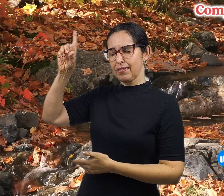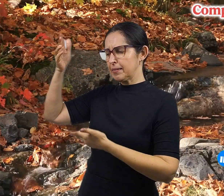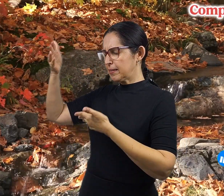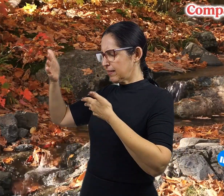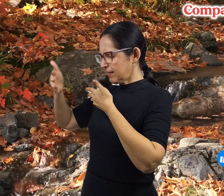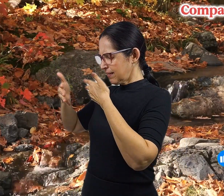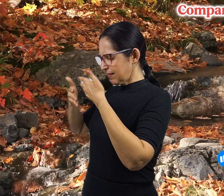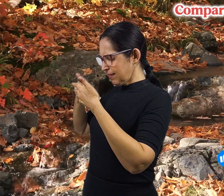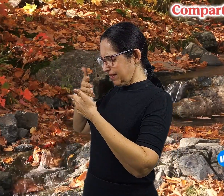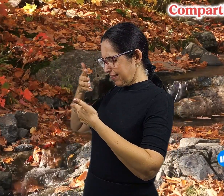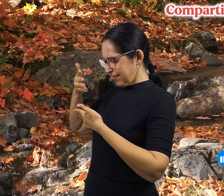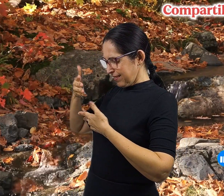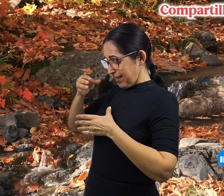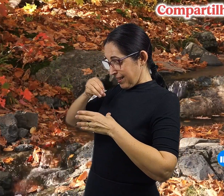bondade dEle.